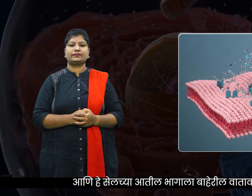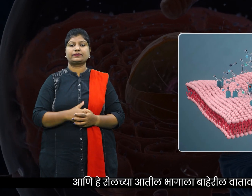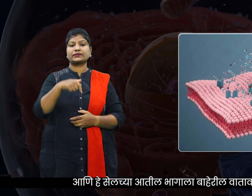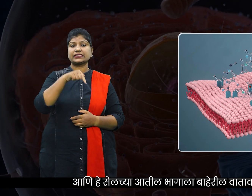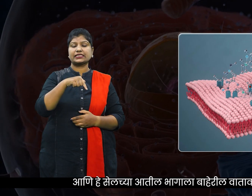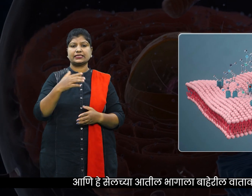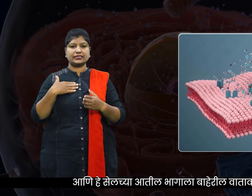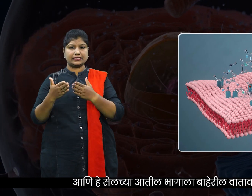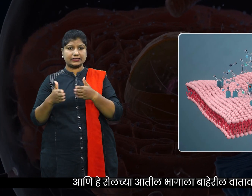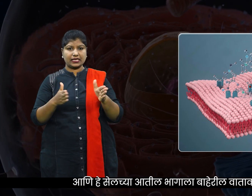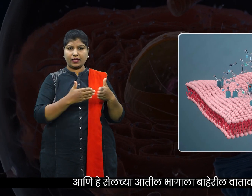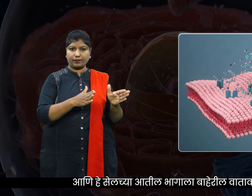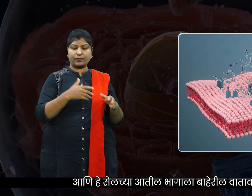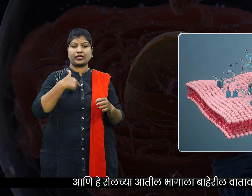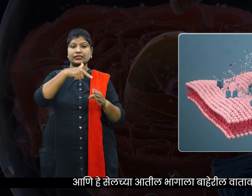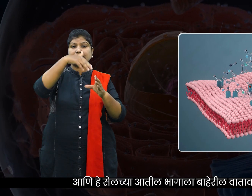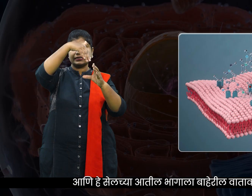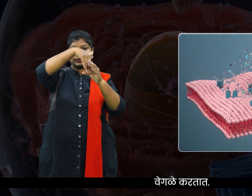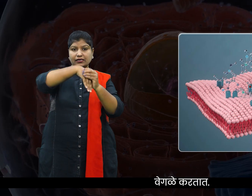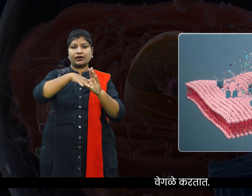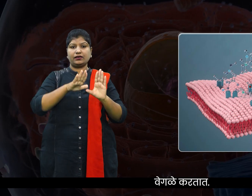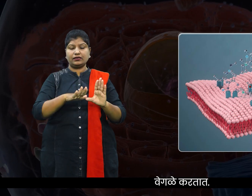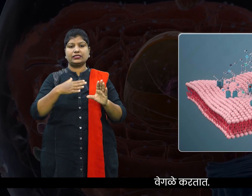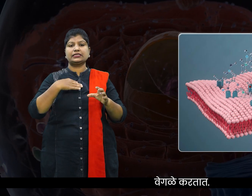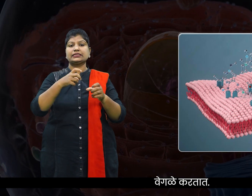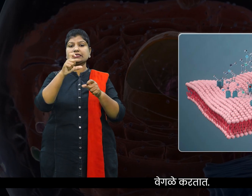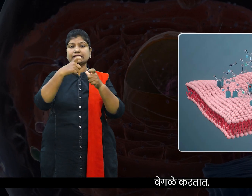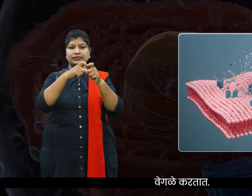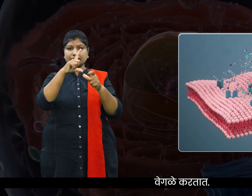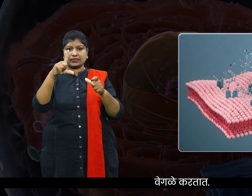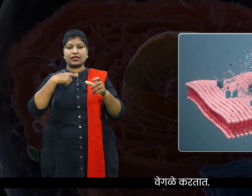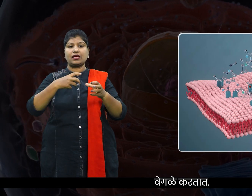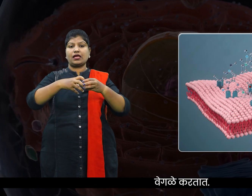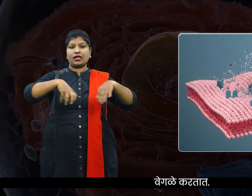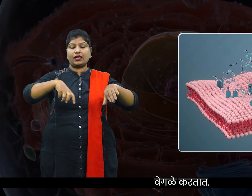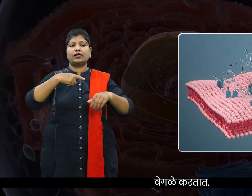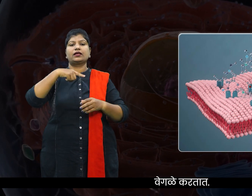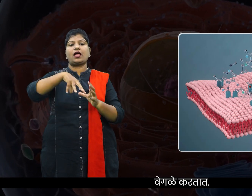आणि हे सेलच्या आतील भागाला बाहेरील वातावरणापासून वेगळे करतात.